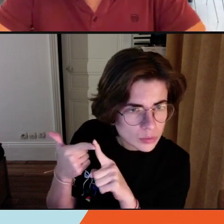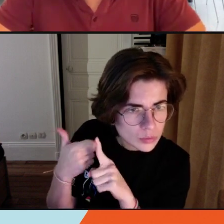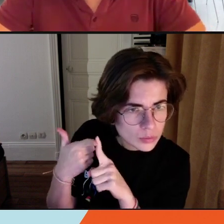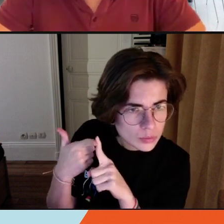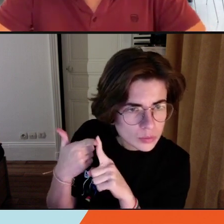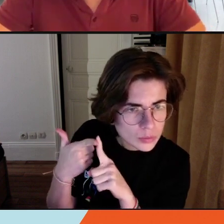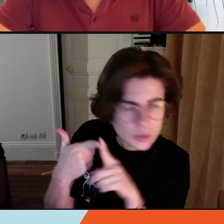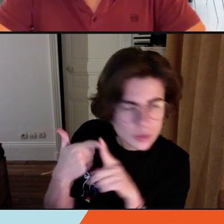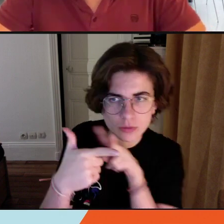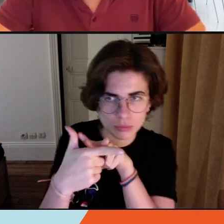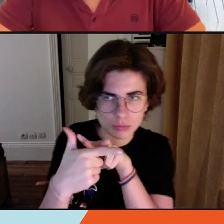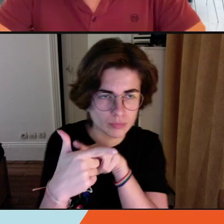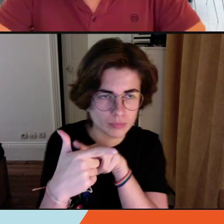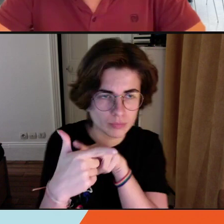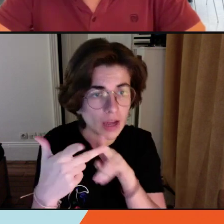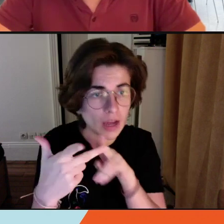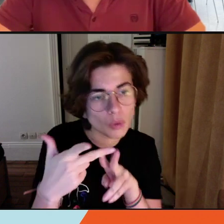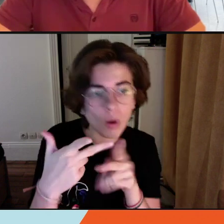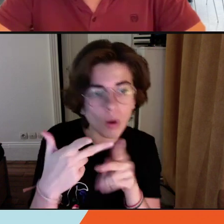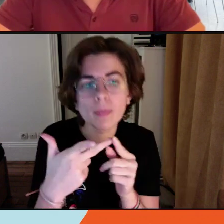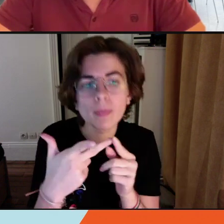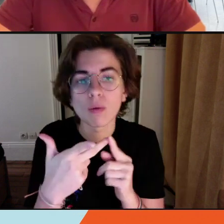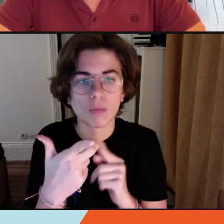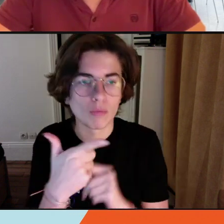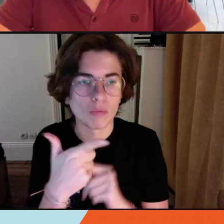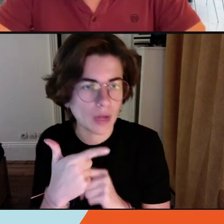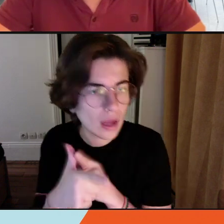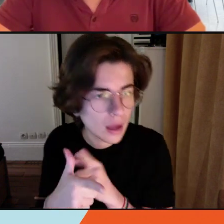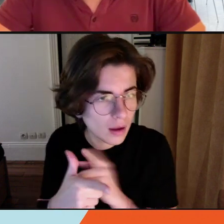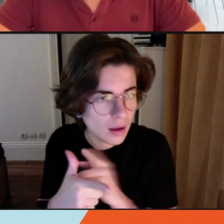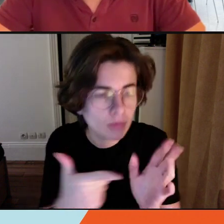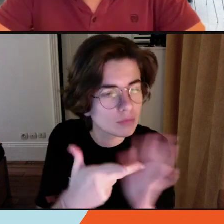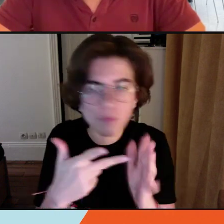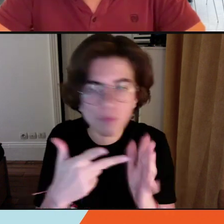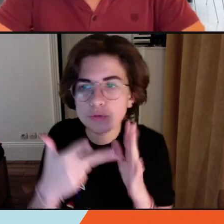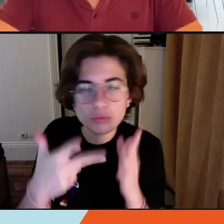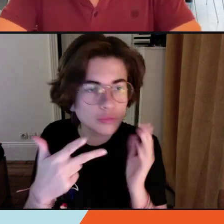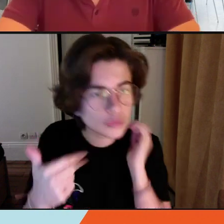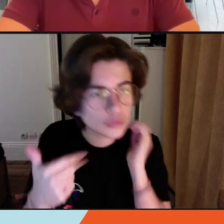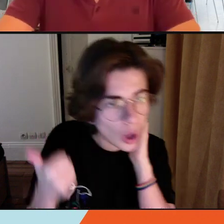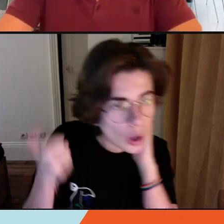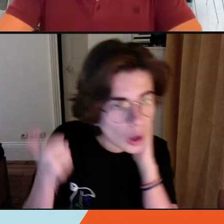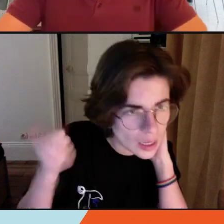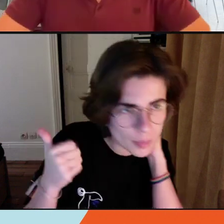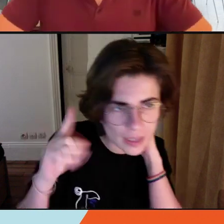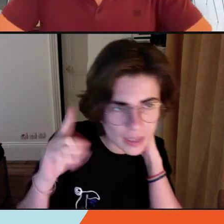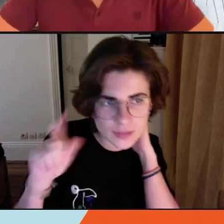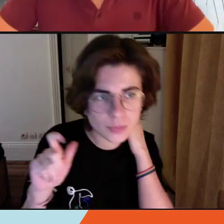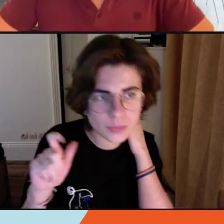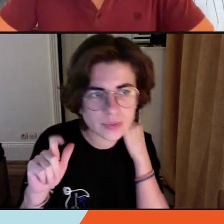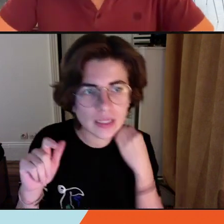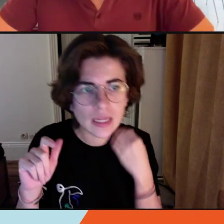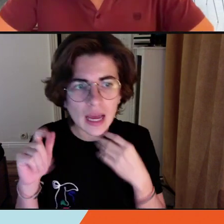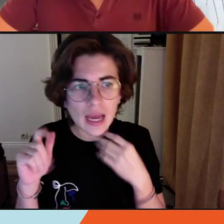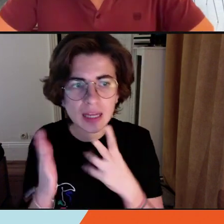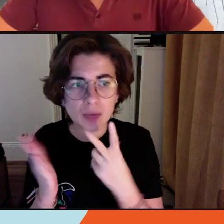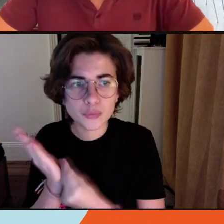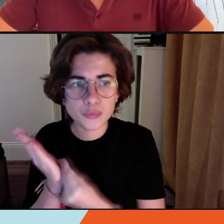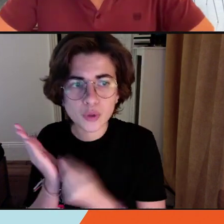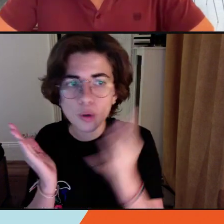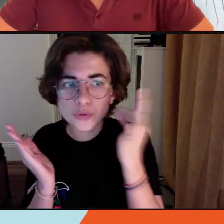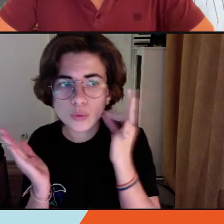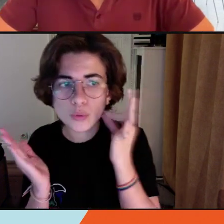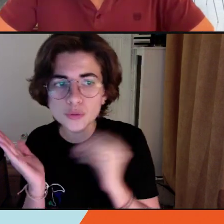Deux questions. Enfin, 3, mais on verra en fonction du temps. La première question, c'est elle capture le son